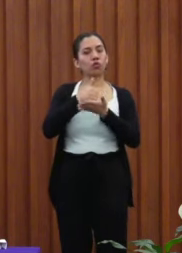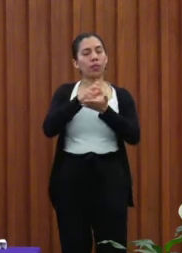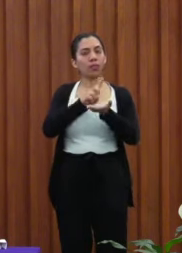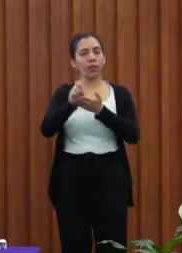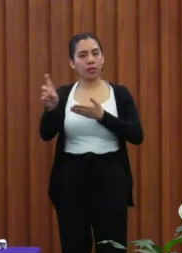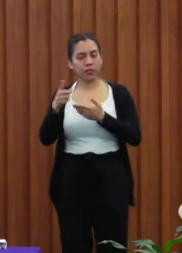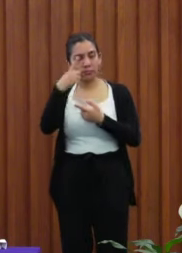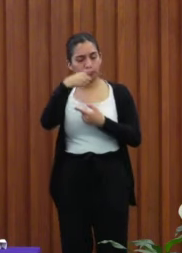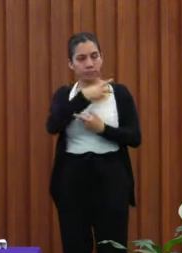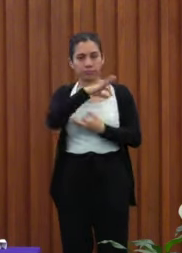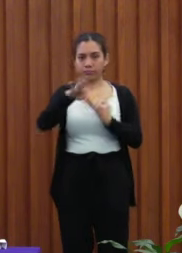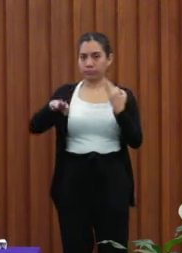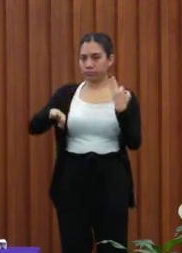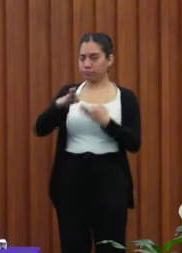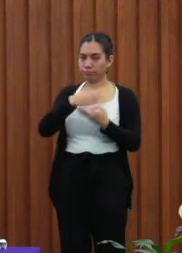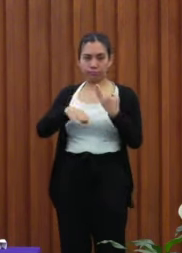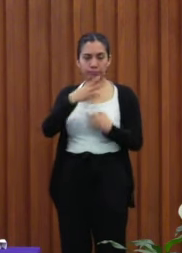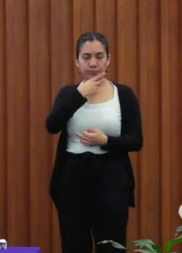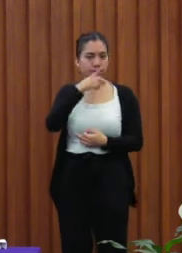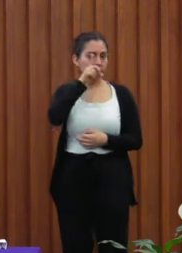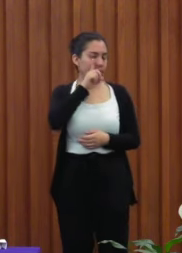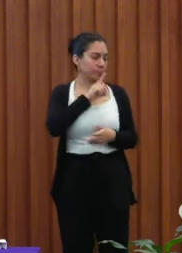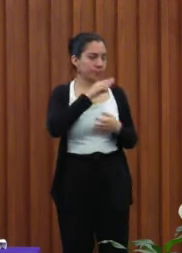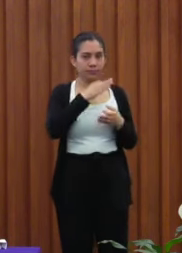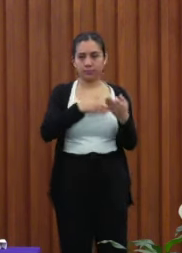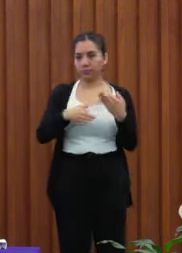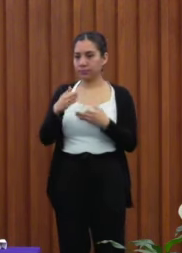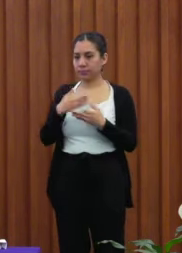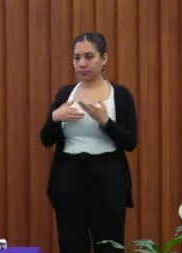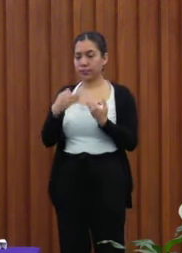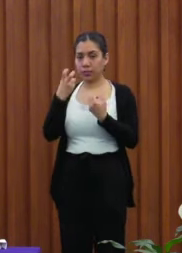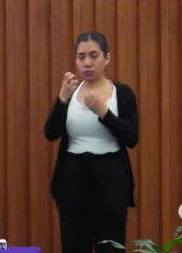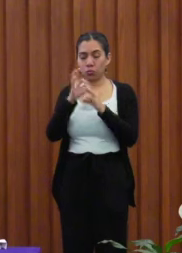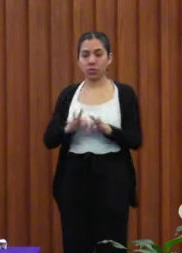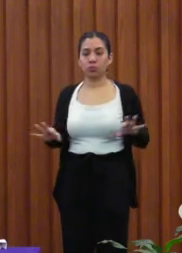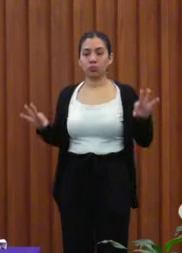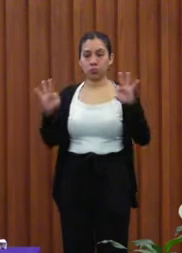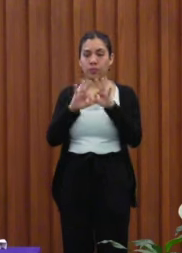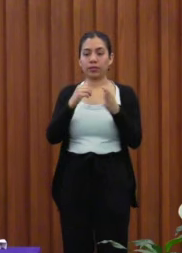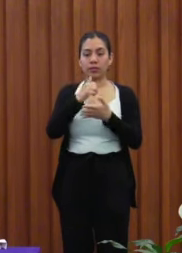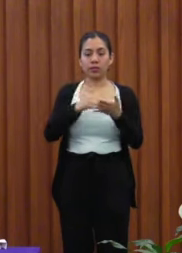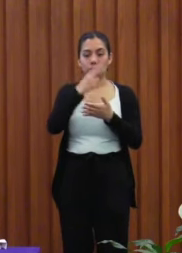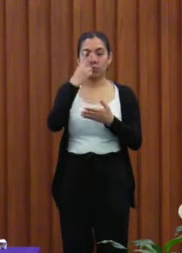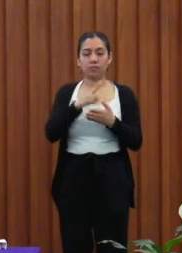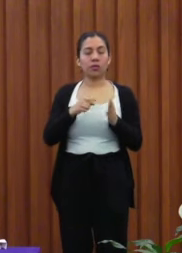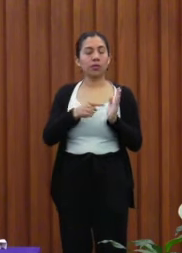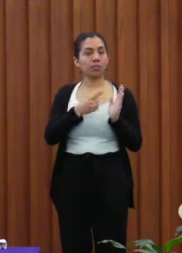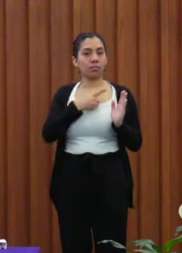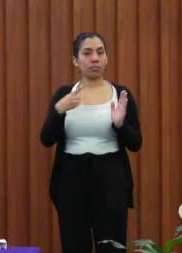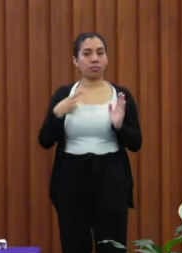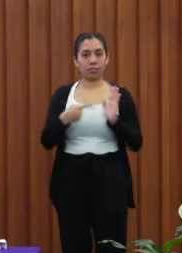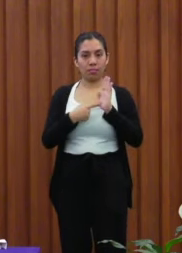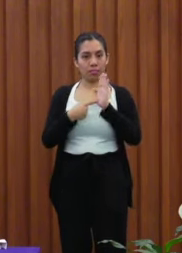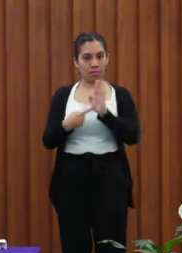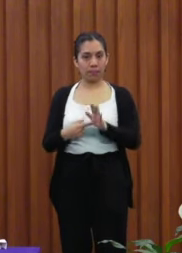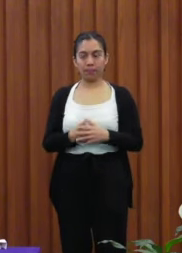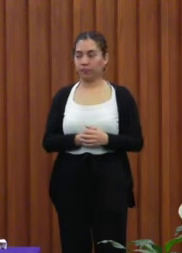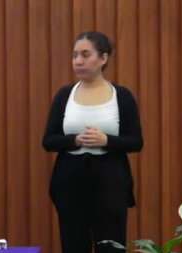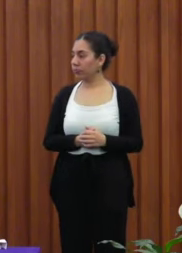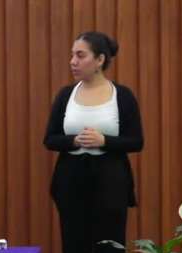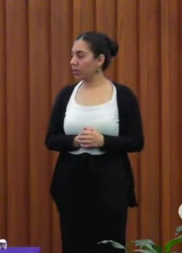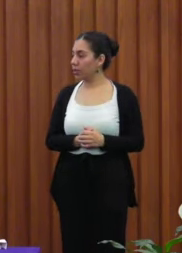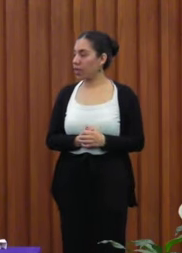todas, para todos y para todes. Entonces, es importantísimo, digamos, resaltar el papel de la ciudad en eso. Déjenme compartirles, de